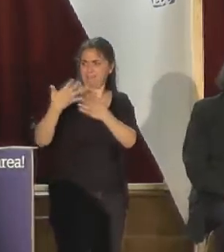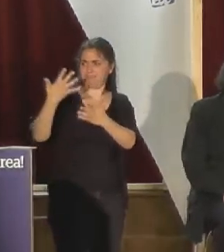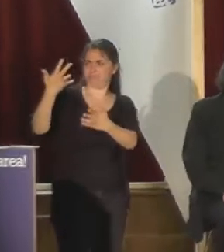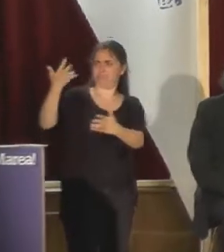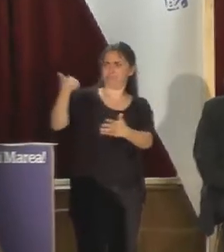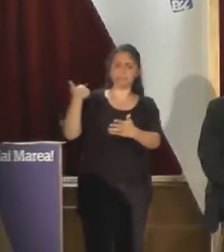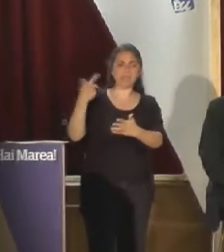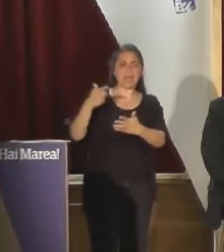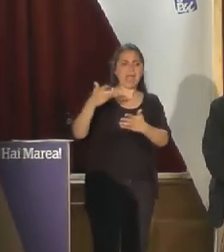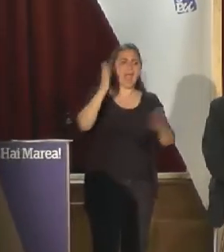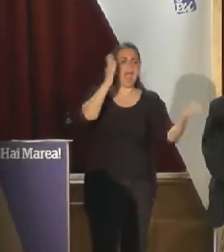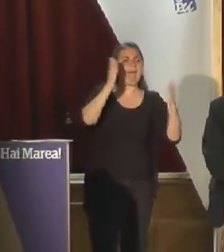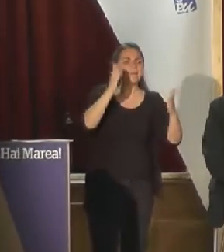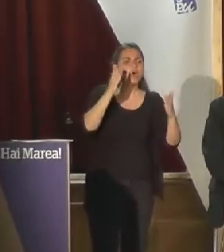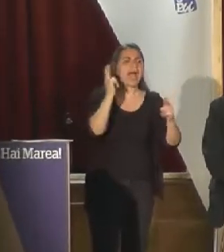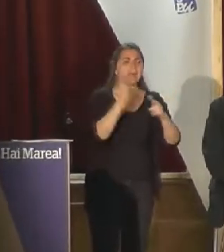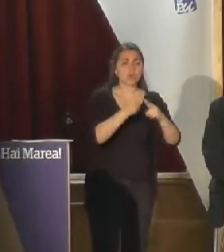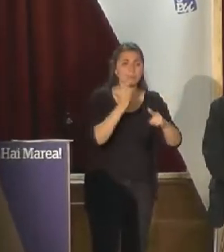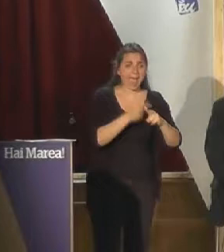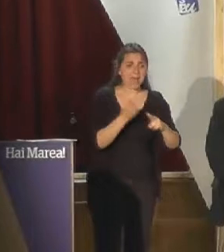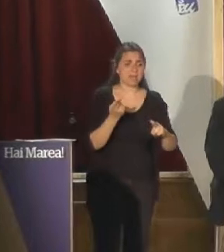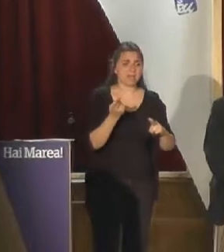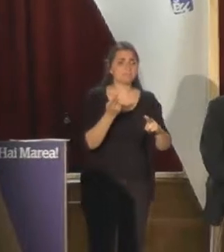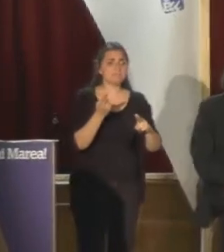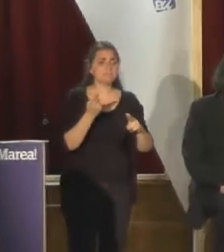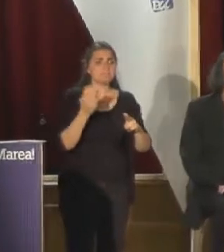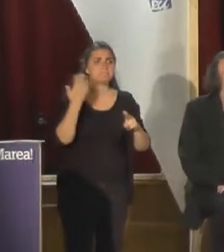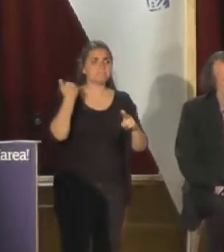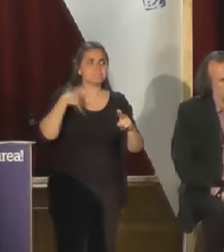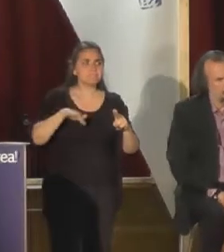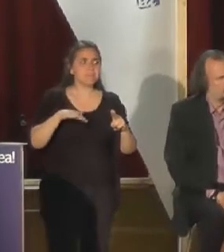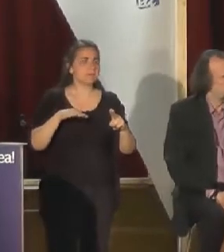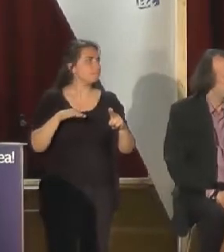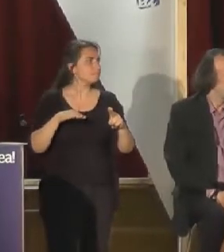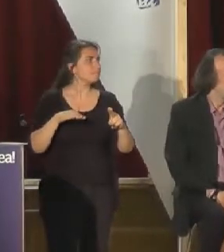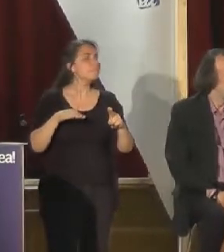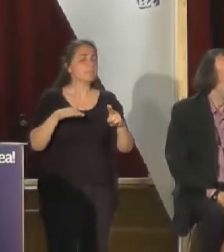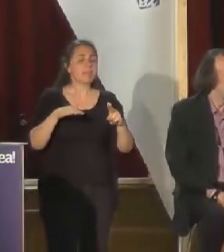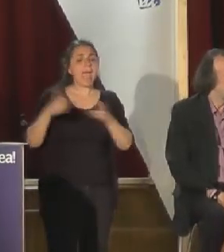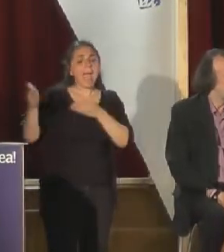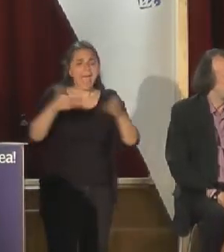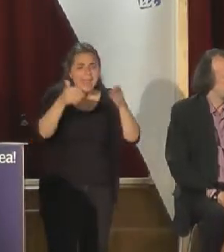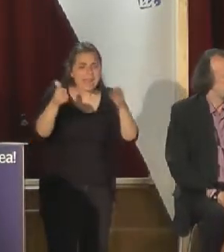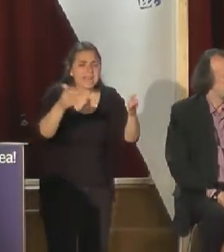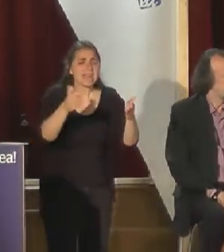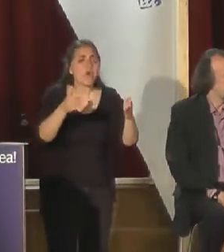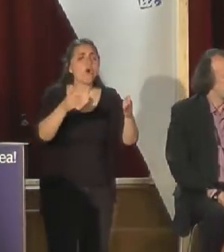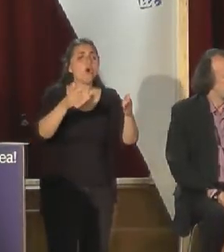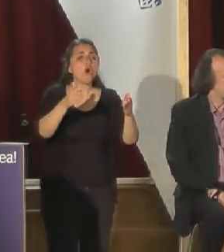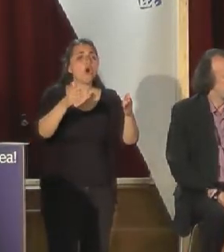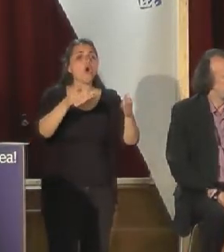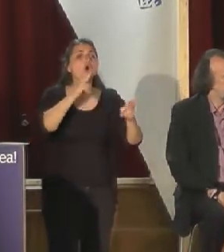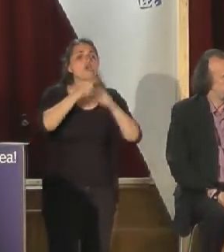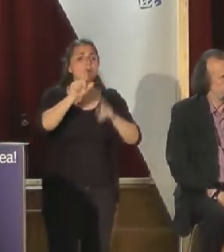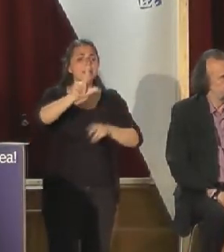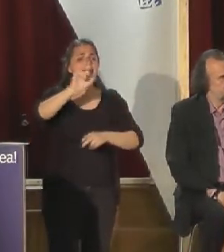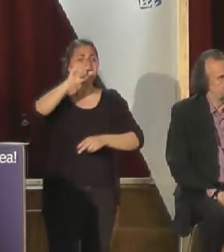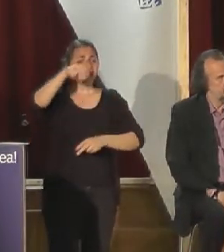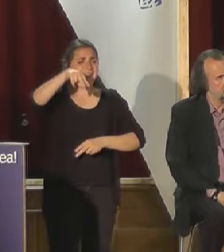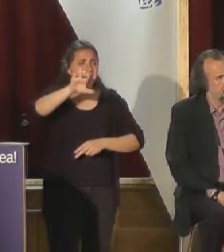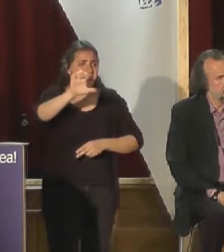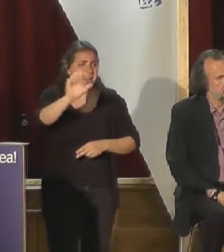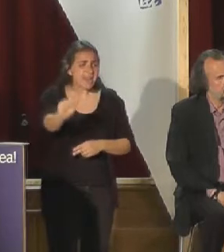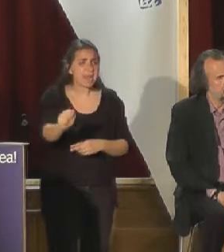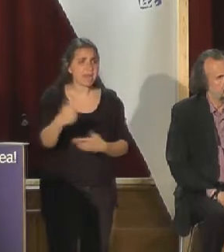romanas pasaron polo sur, o río Limia, no treito da